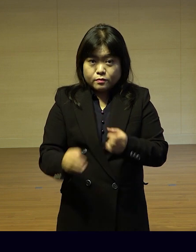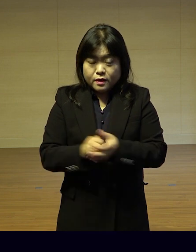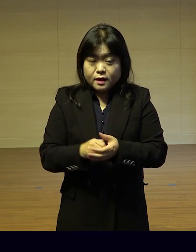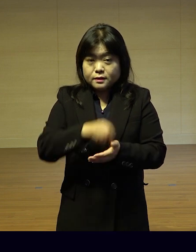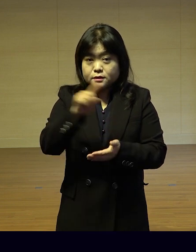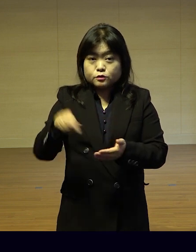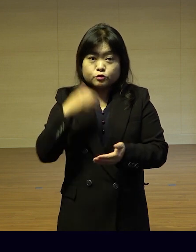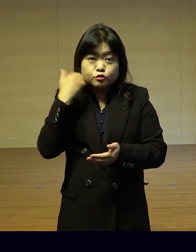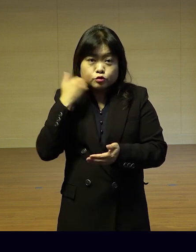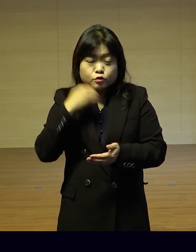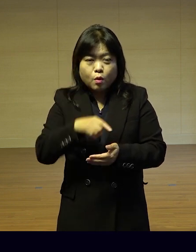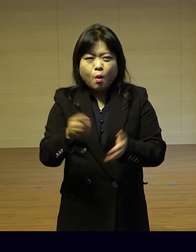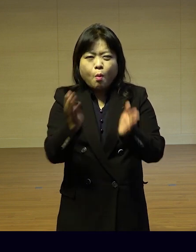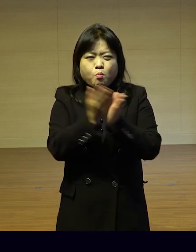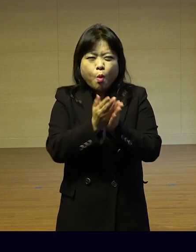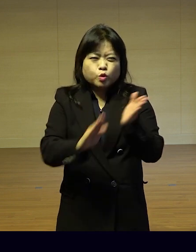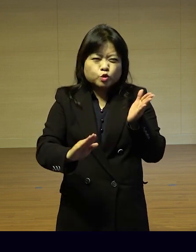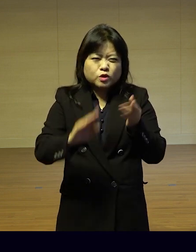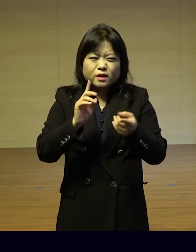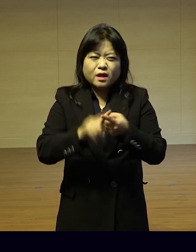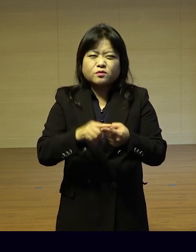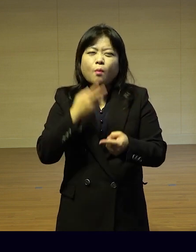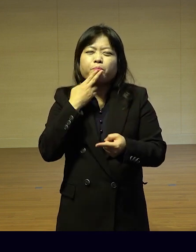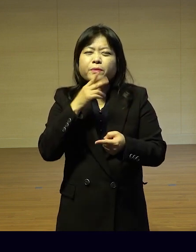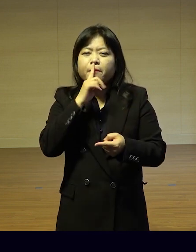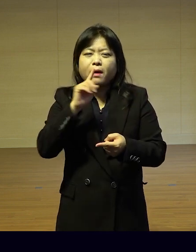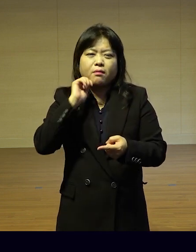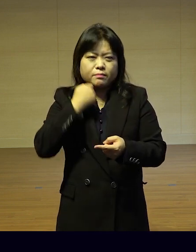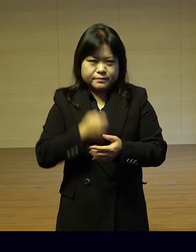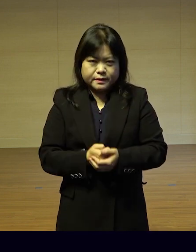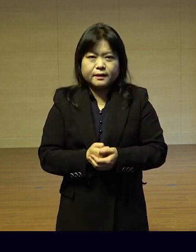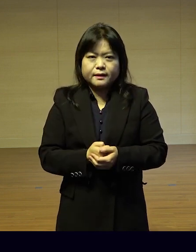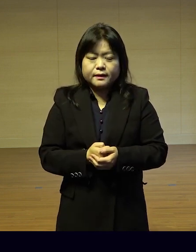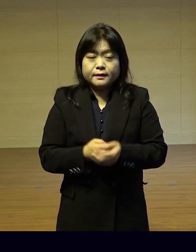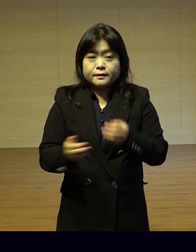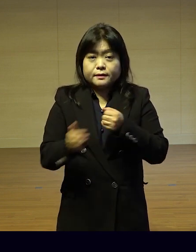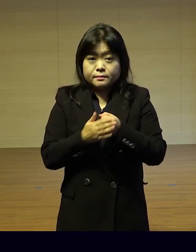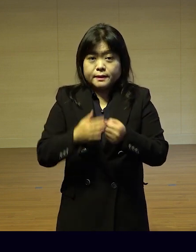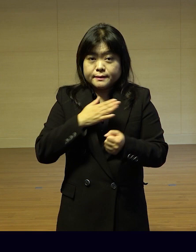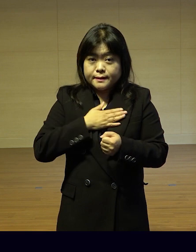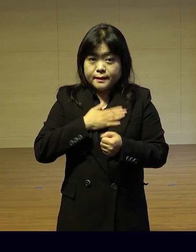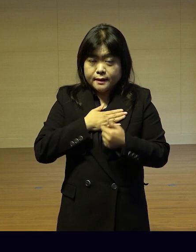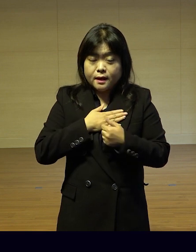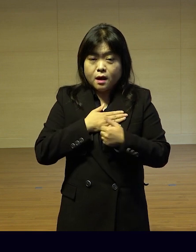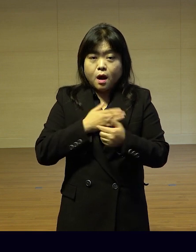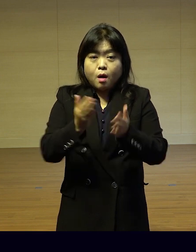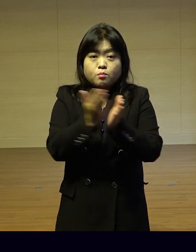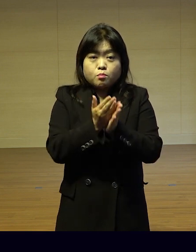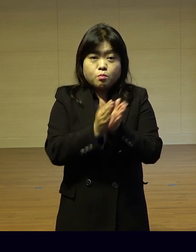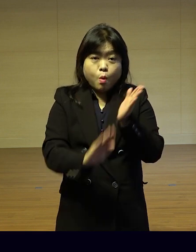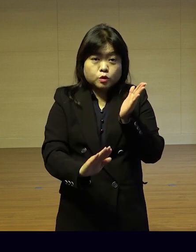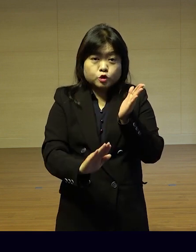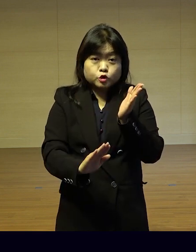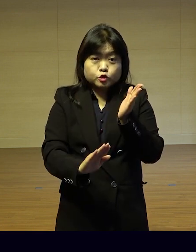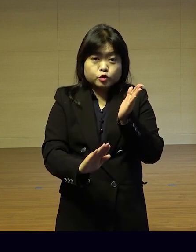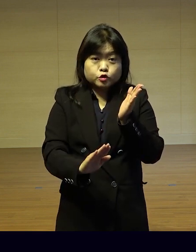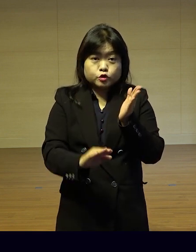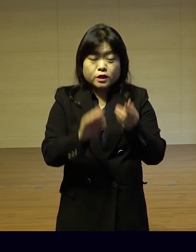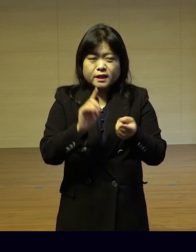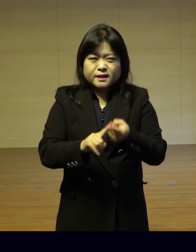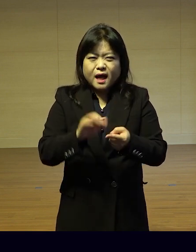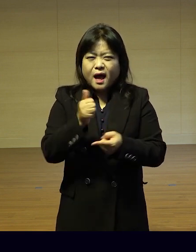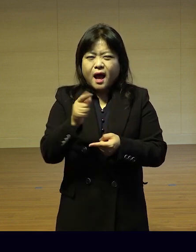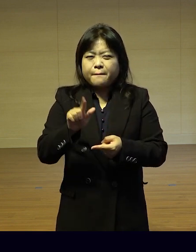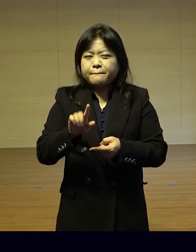그 누구도 이 모순율을 부정할 수는 없는 것이다. 그래서 제가 모순고사,